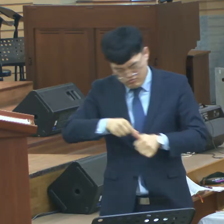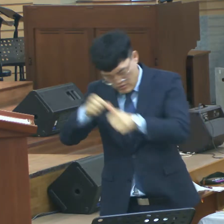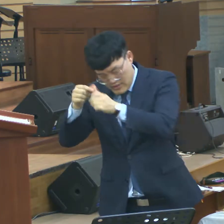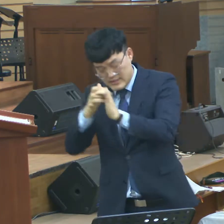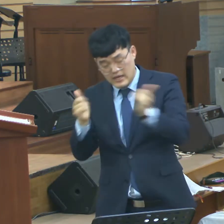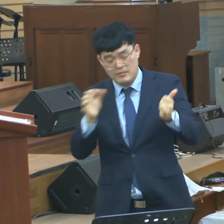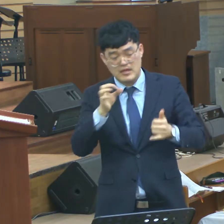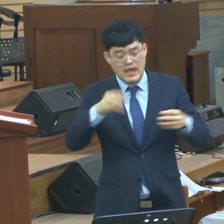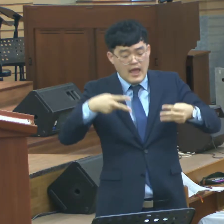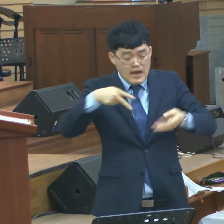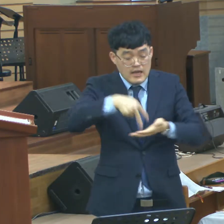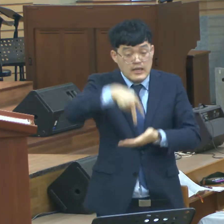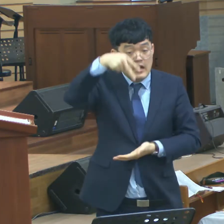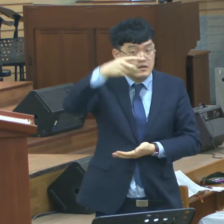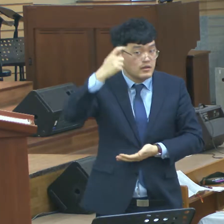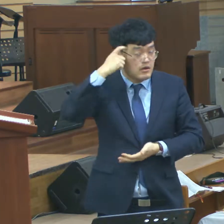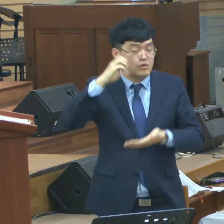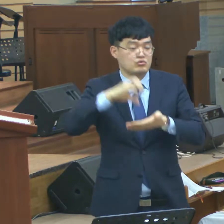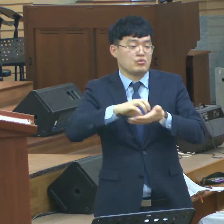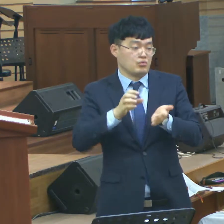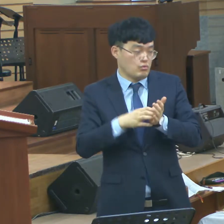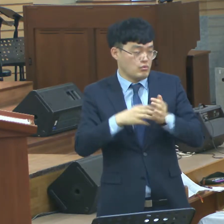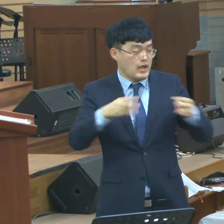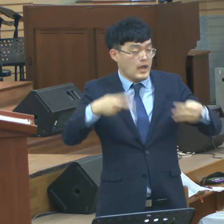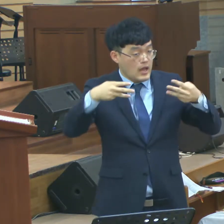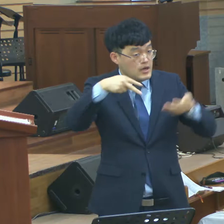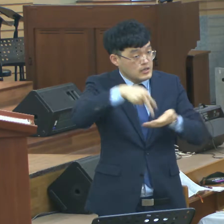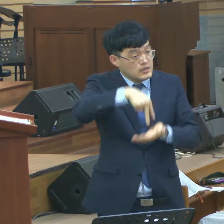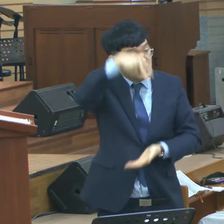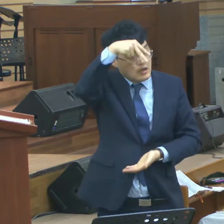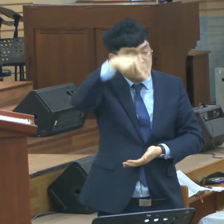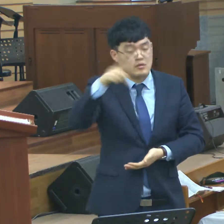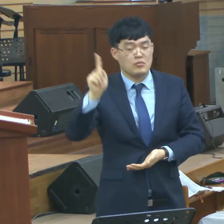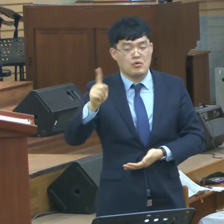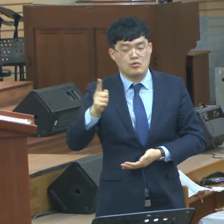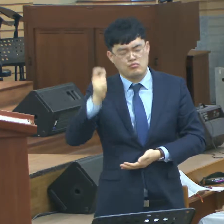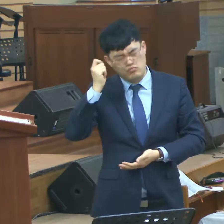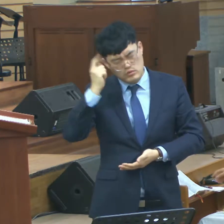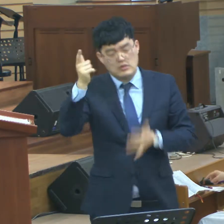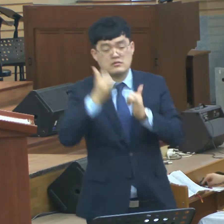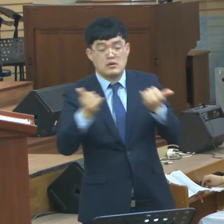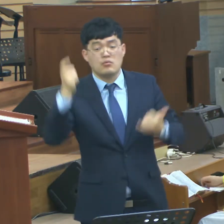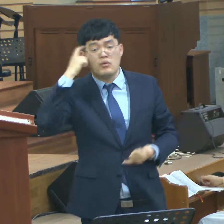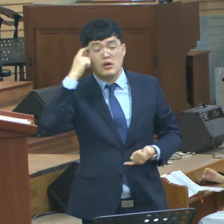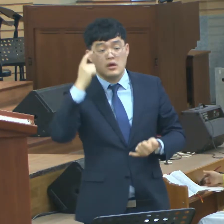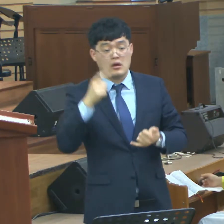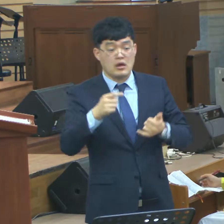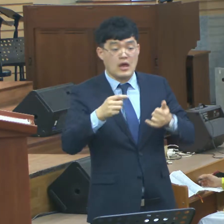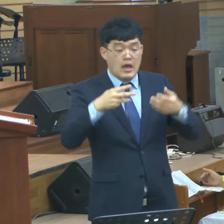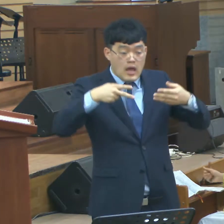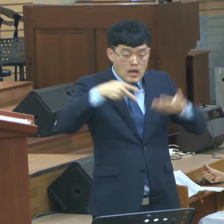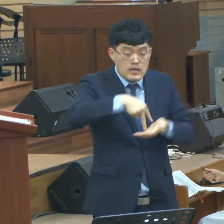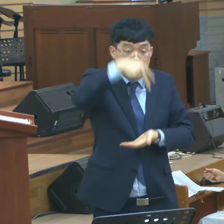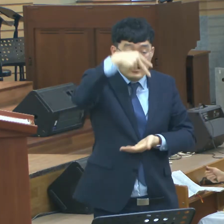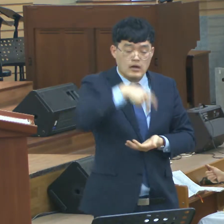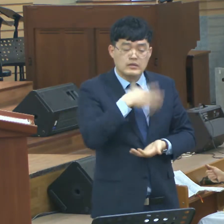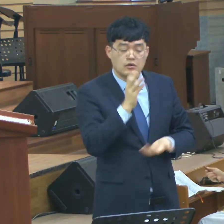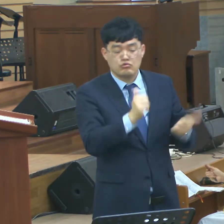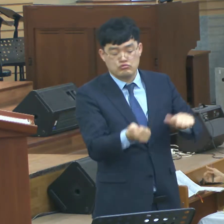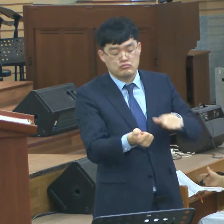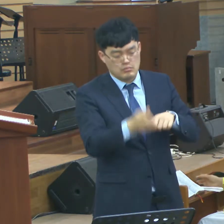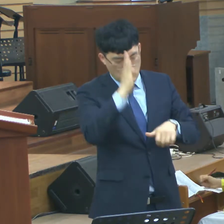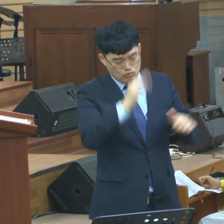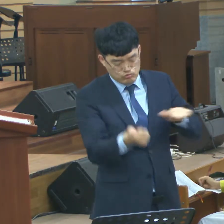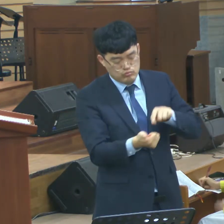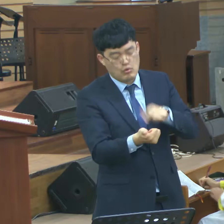정도로 엘리야는 대단한 인물이었어요. 왜냐하면 그는 죽음을 보지 않고 승천한 인물이었기 때문에 그래요. 오늘 열왕기상